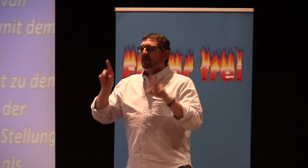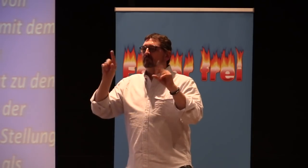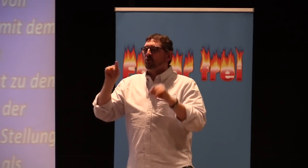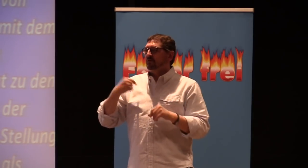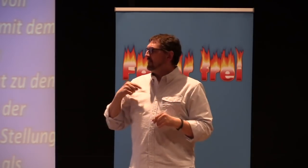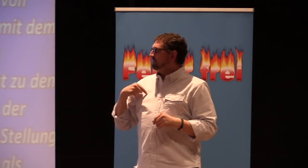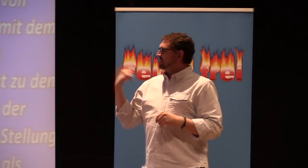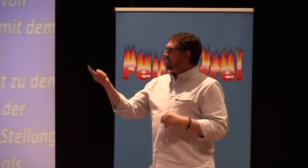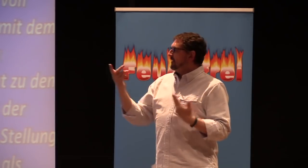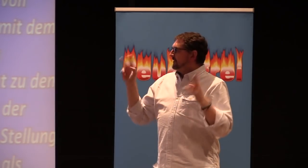alles schrittweise.